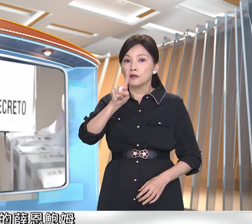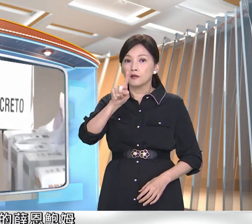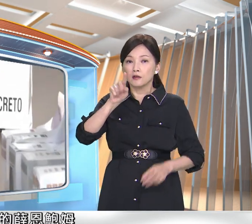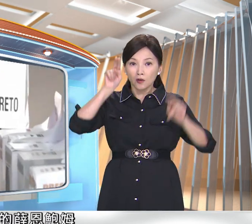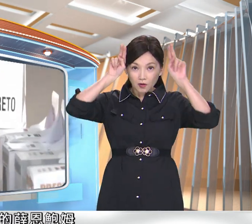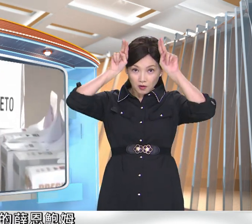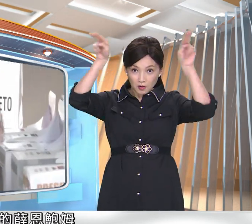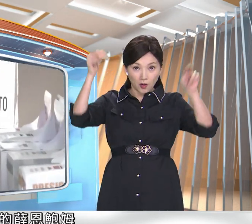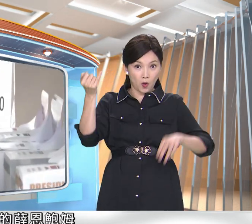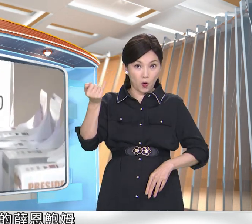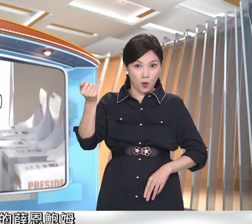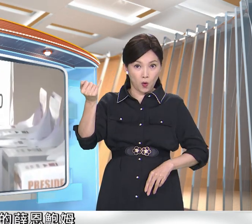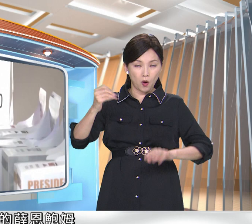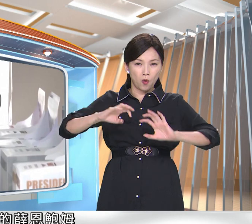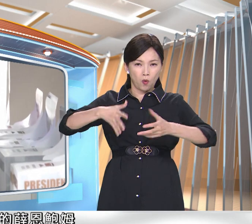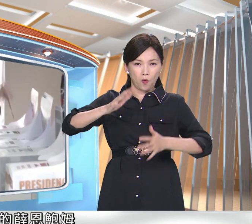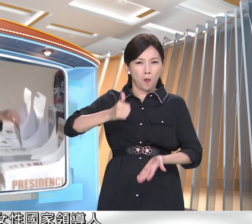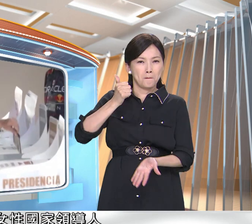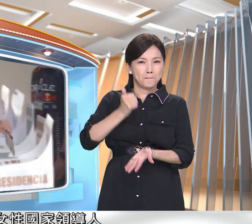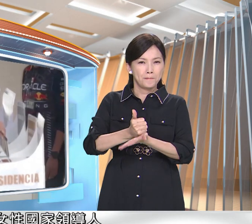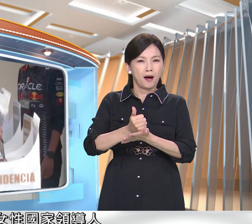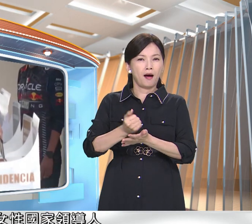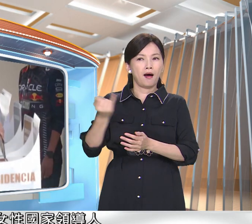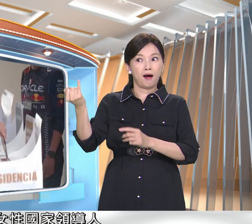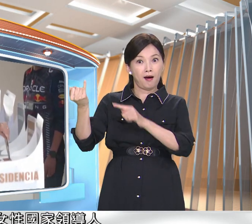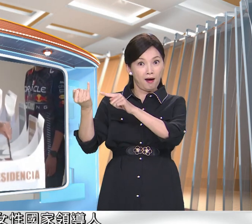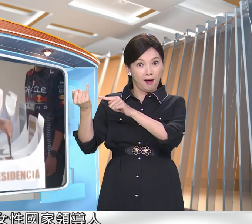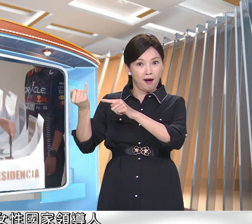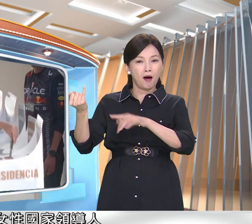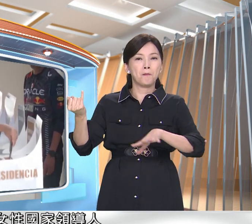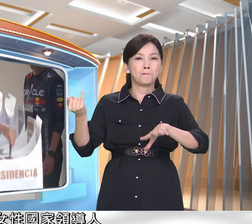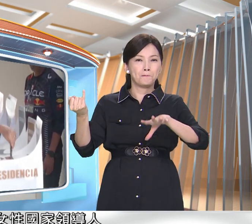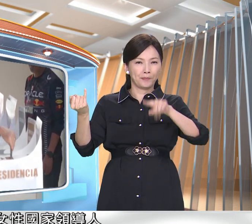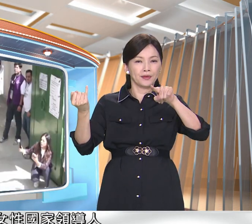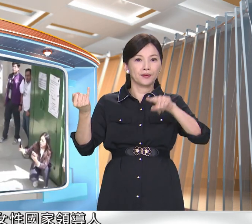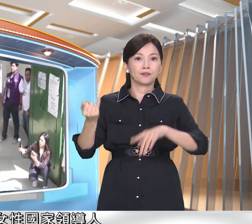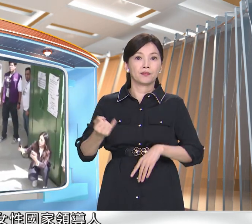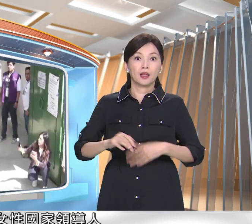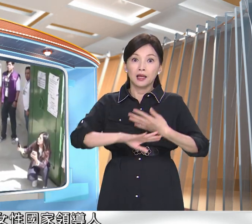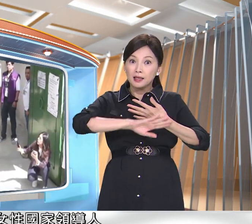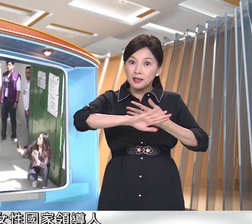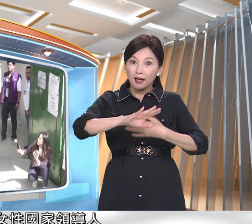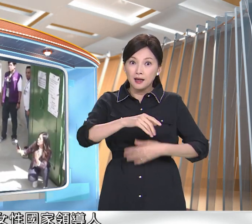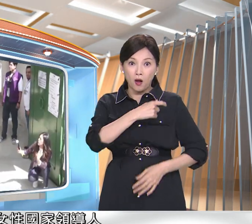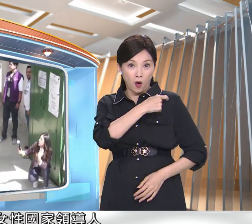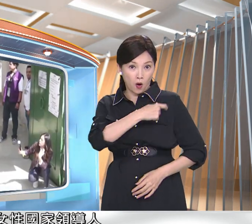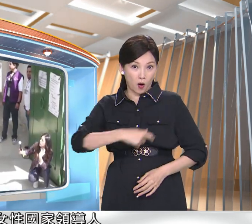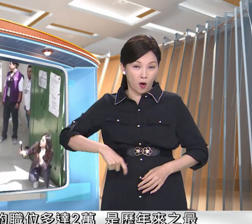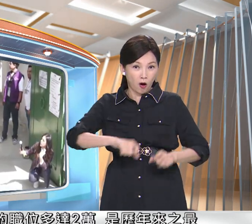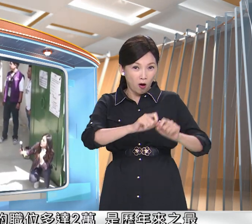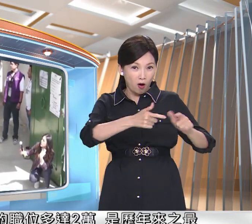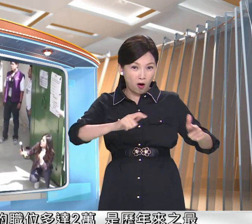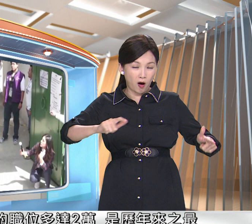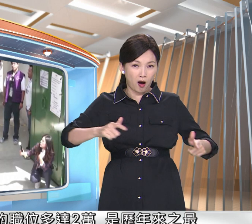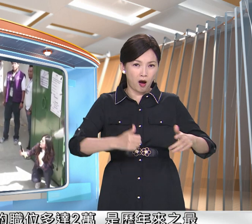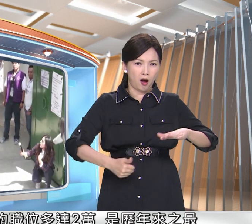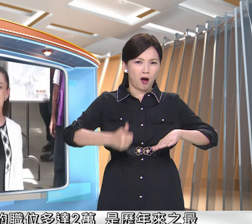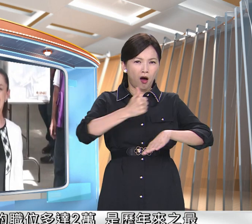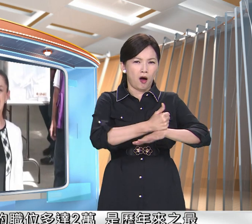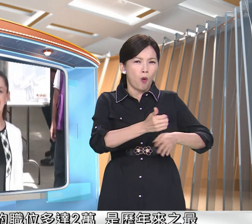的雪恩鲍姆成为首位女性国家领导人。这一次改选的职位